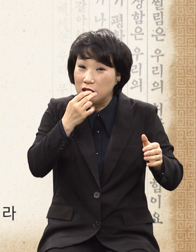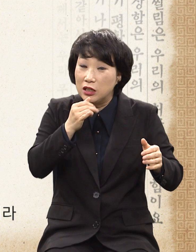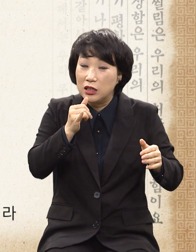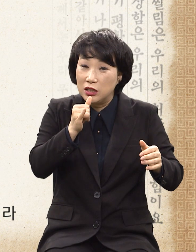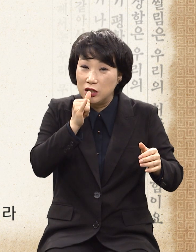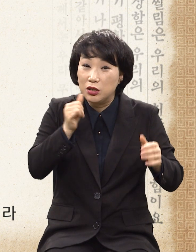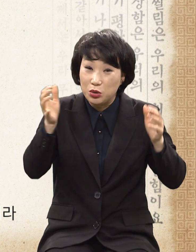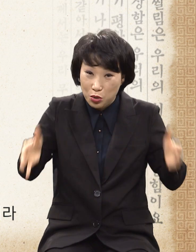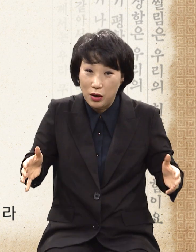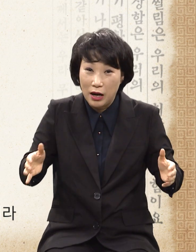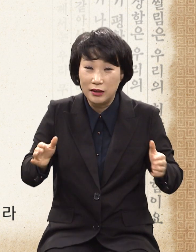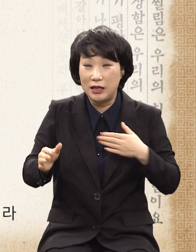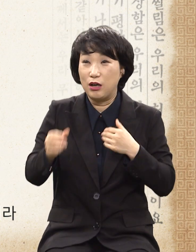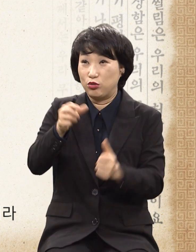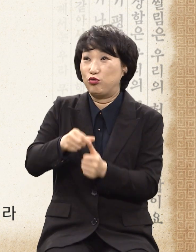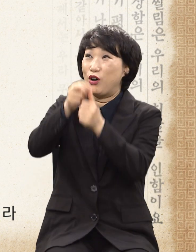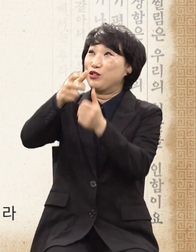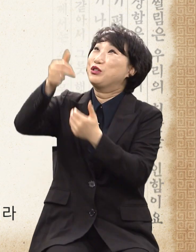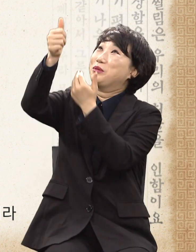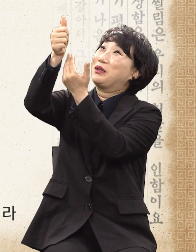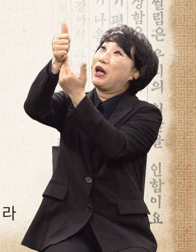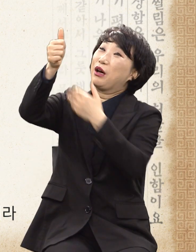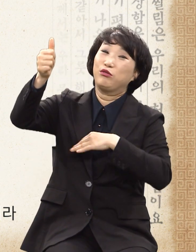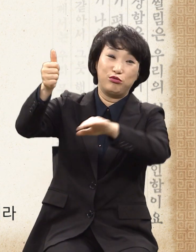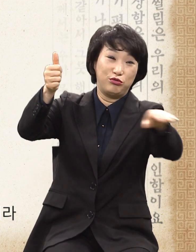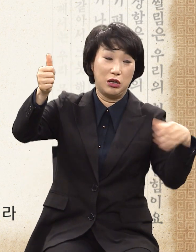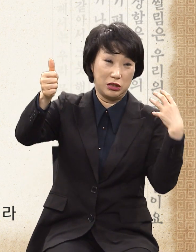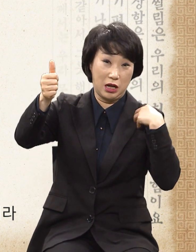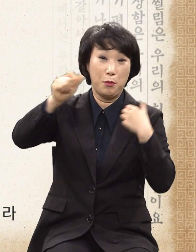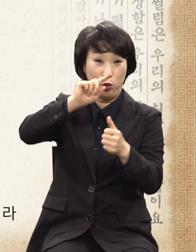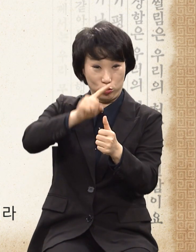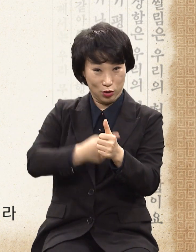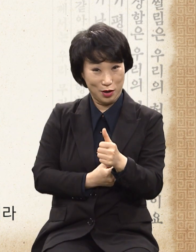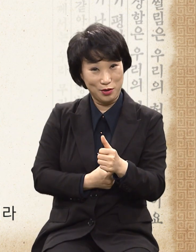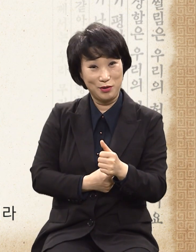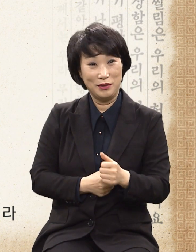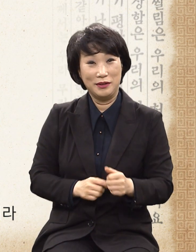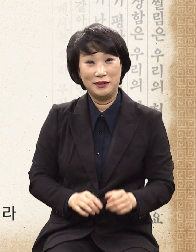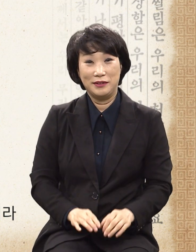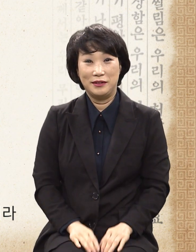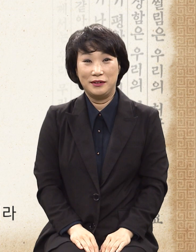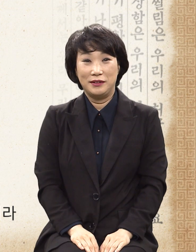구원의 주님이 주신 당연한 사명일 터여,